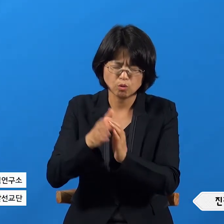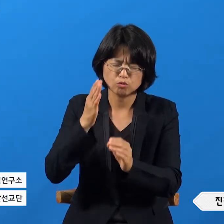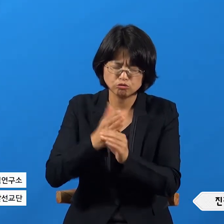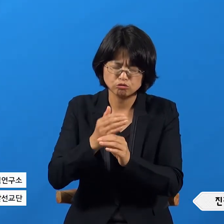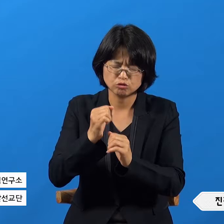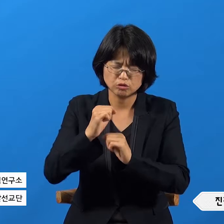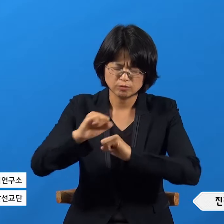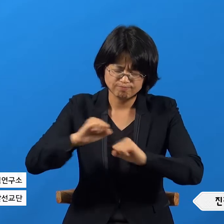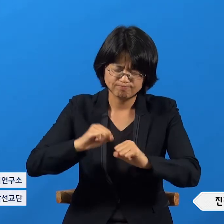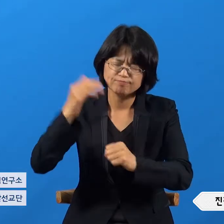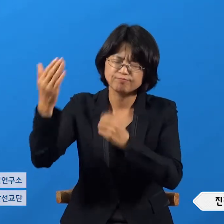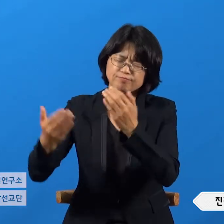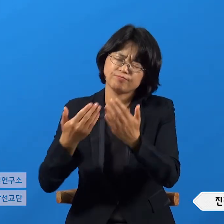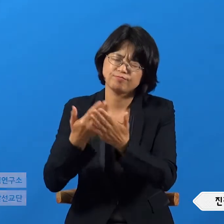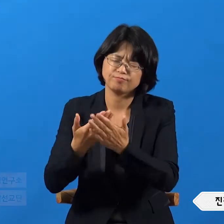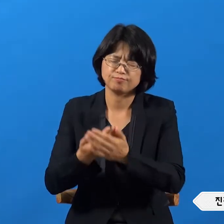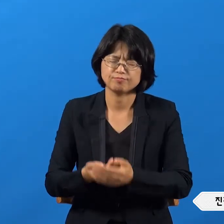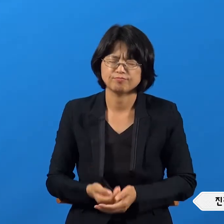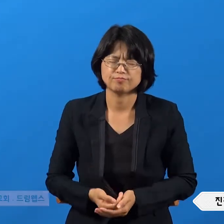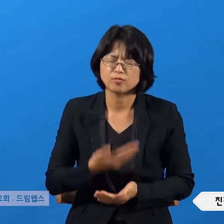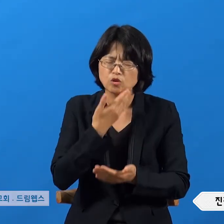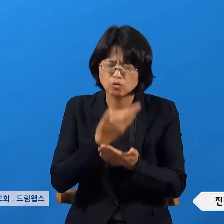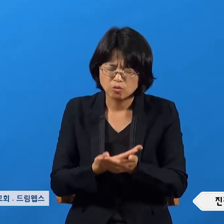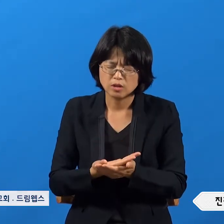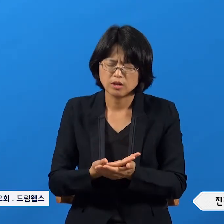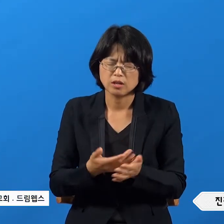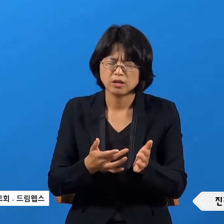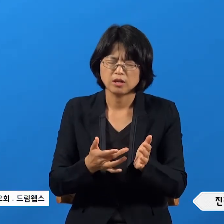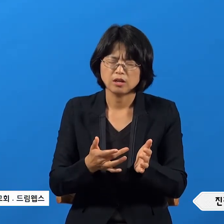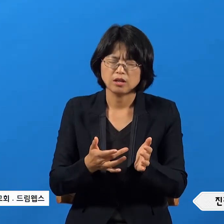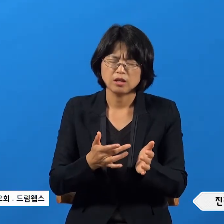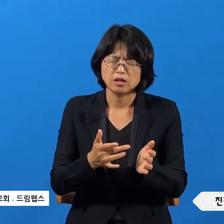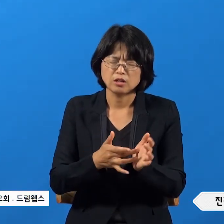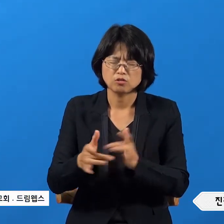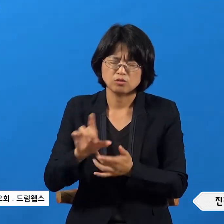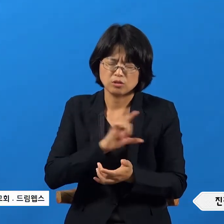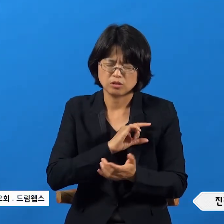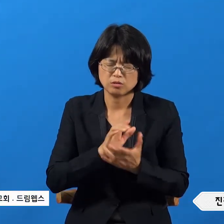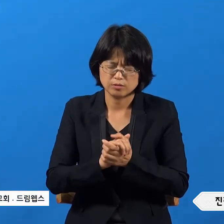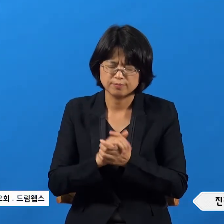귀하신 예수님의 이름으로 기도하옵나이다. 아멘.